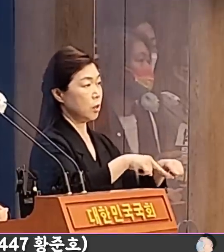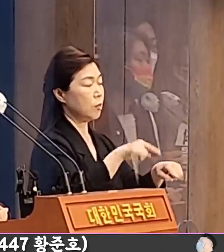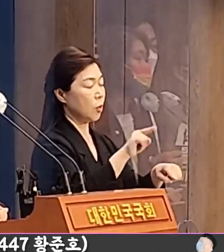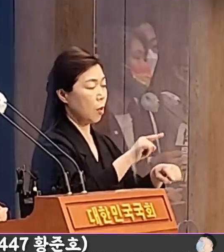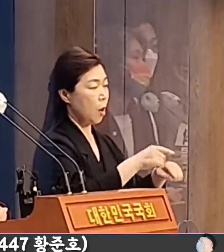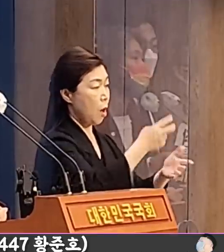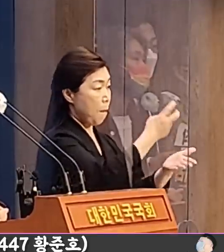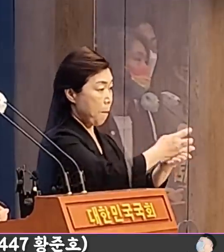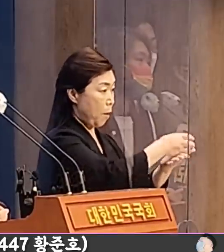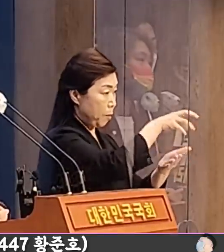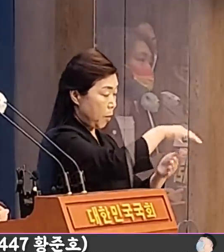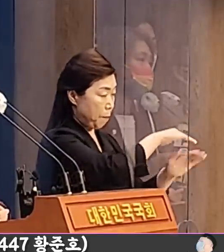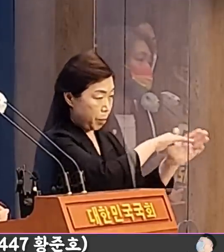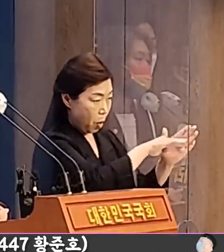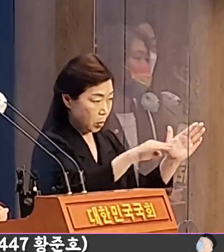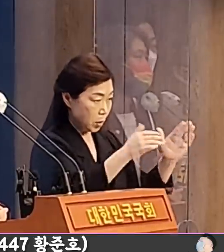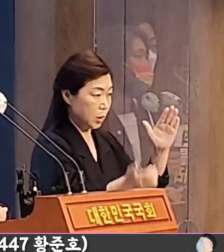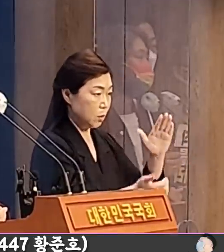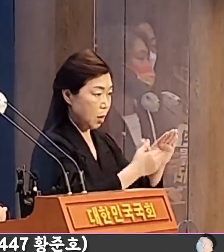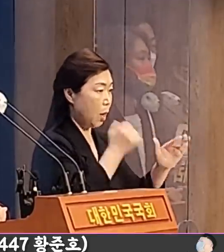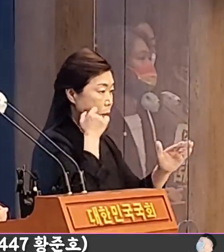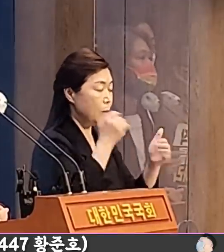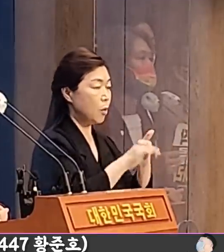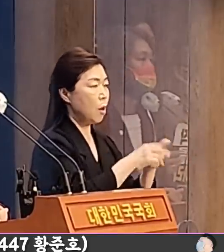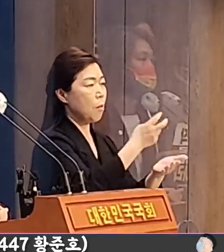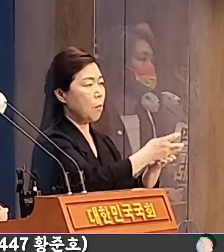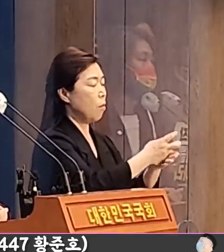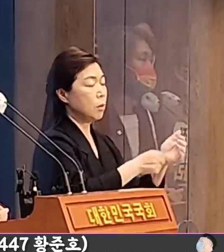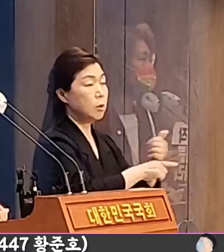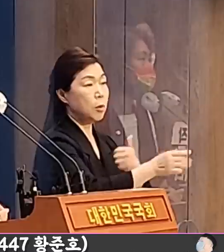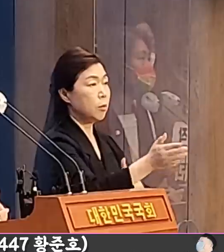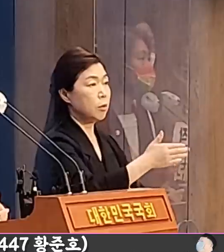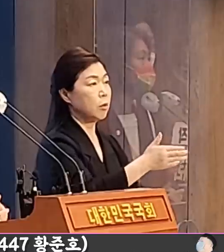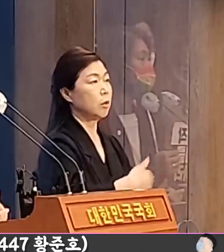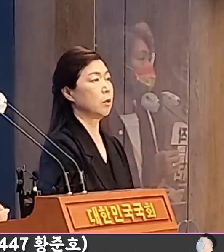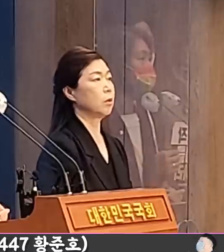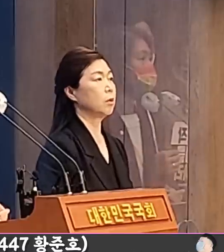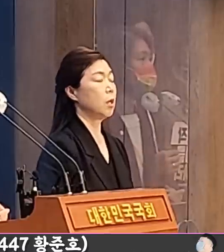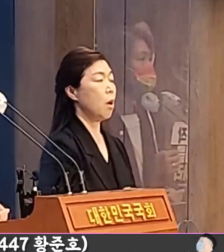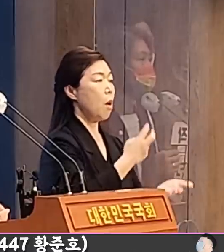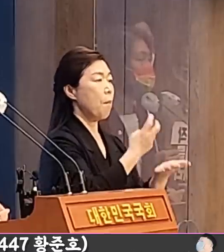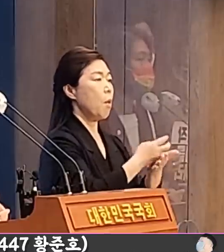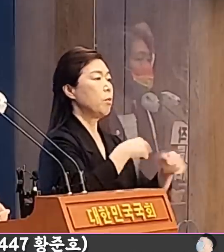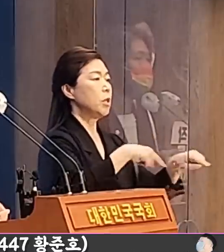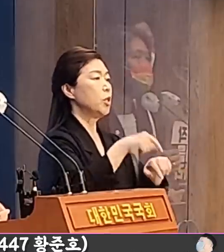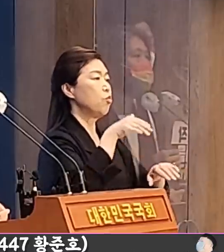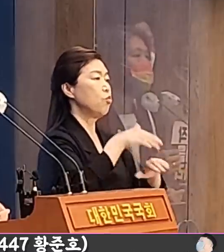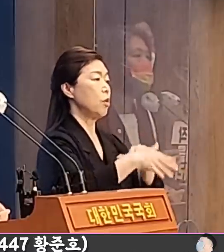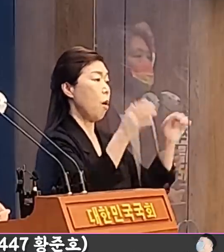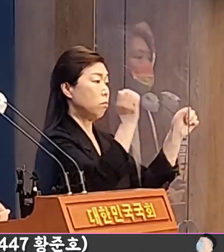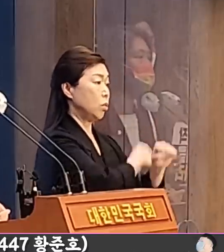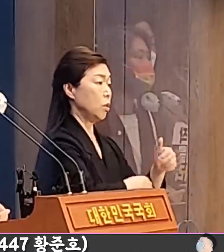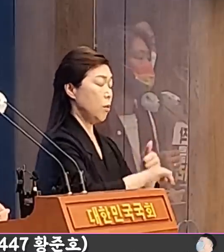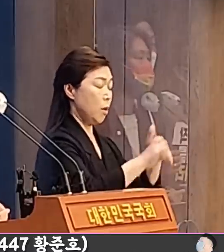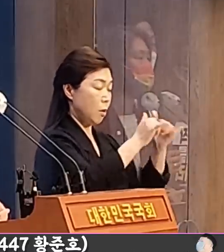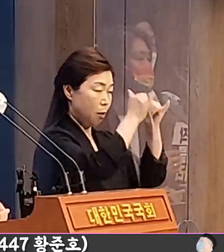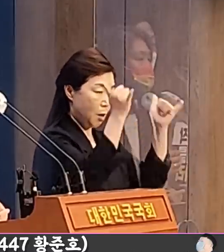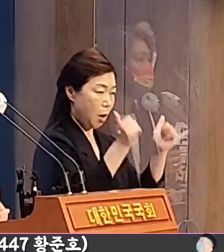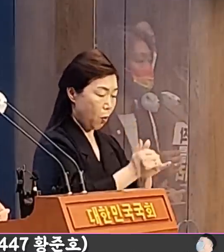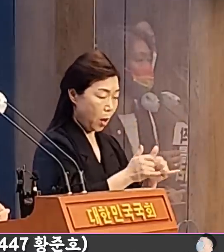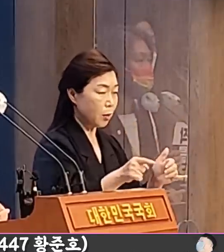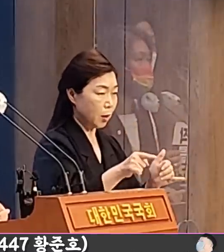평등이 실현되지 않으면 존재할 수가 없습니다. 법치주의가 무너지면 사회 전체의